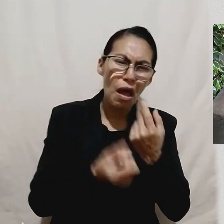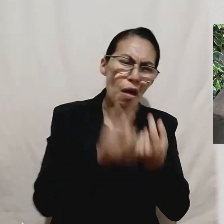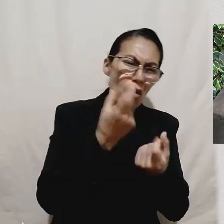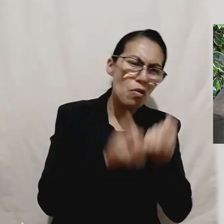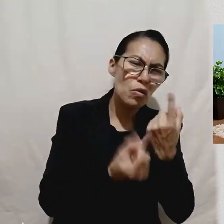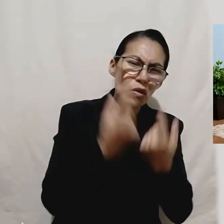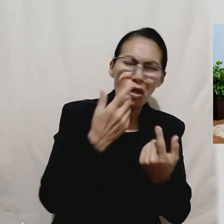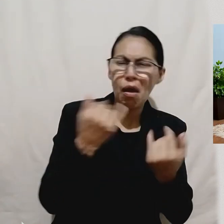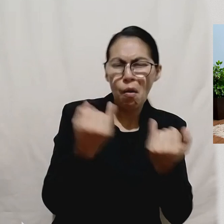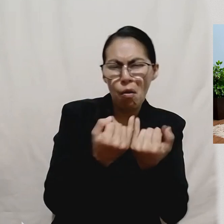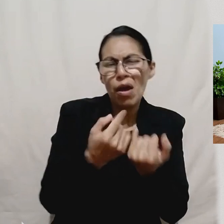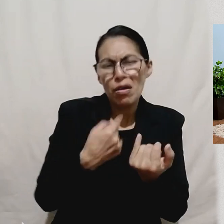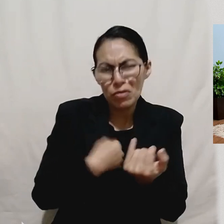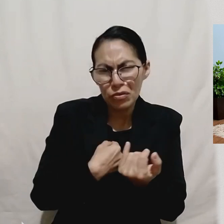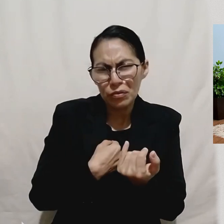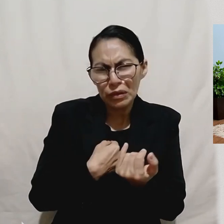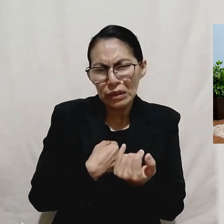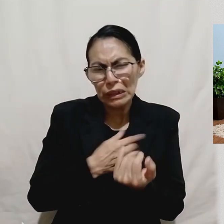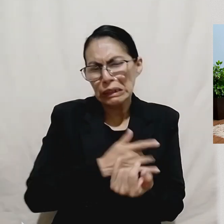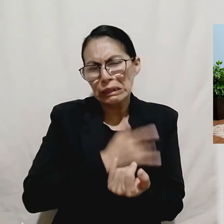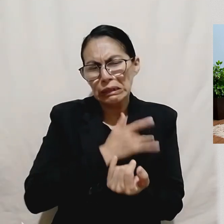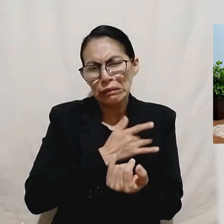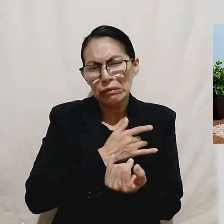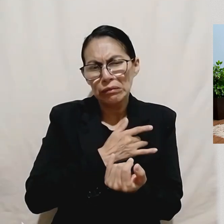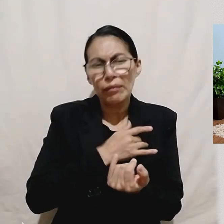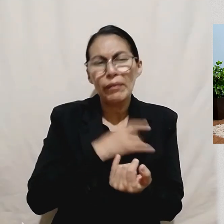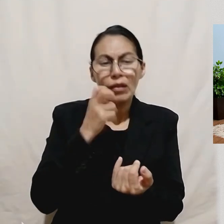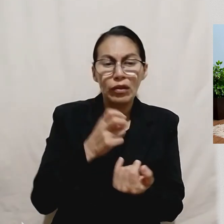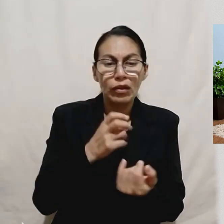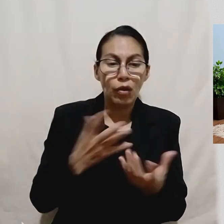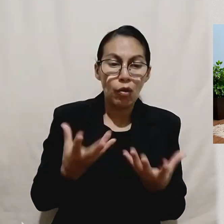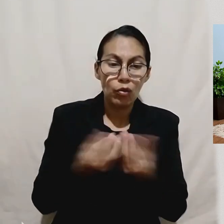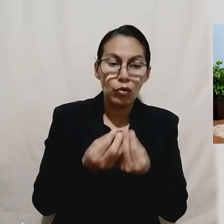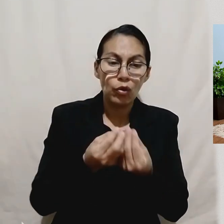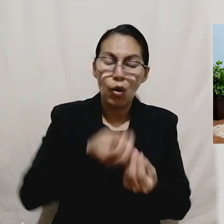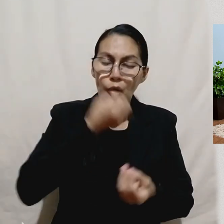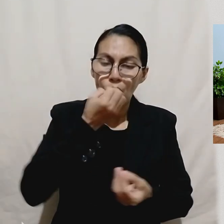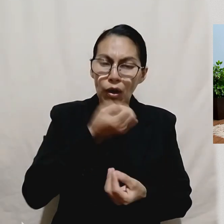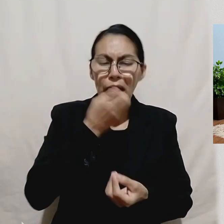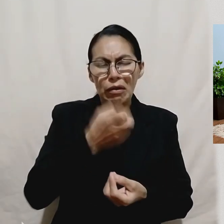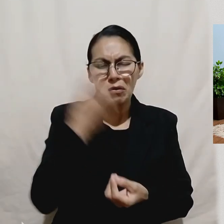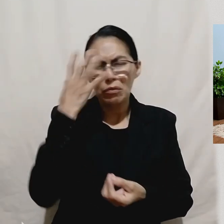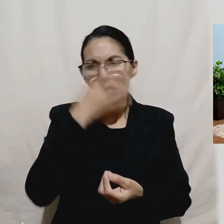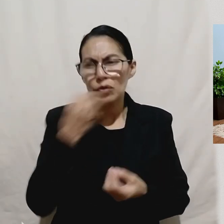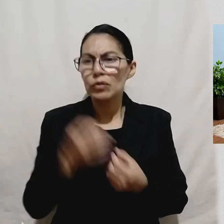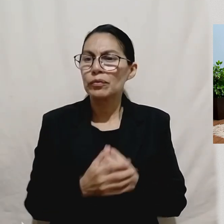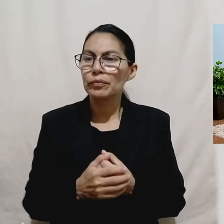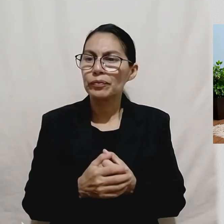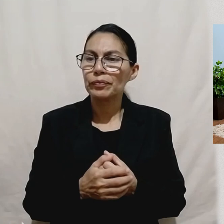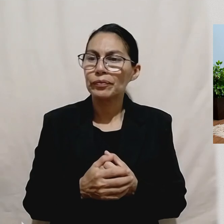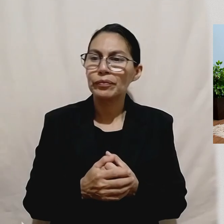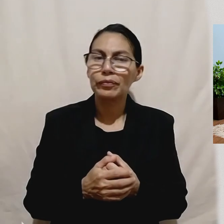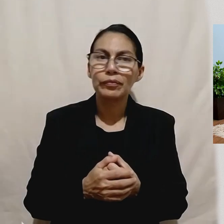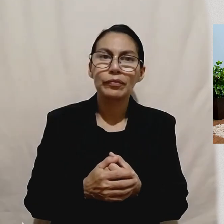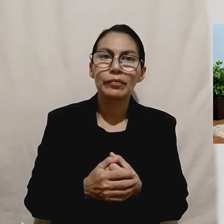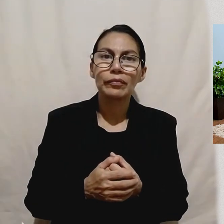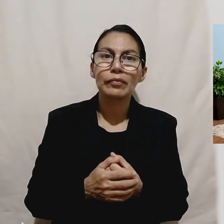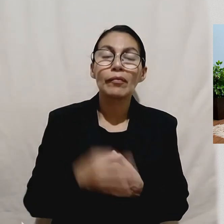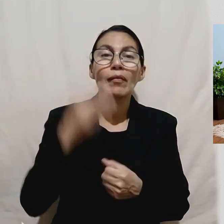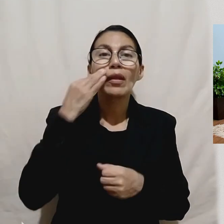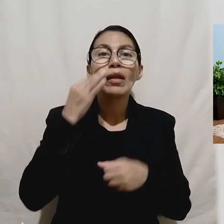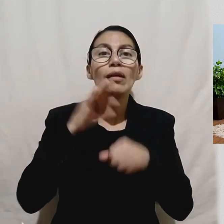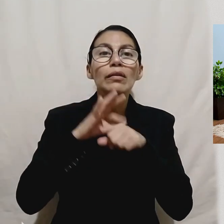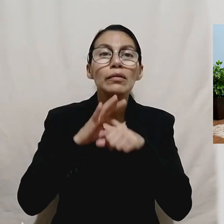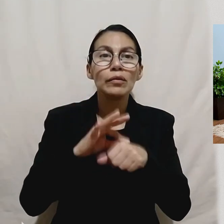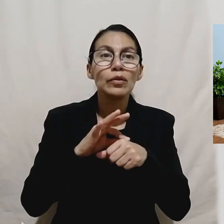similares a las mías En donde podemos juntarnos a orar es algo muy bonito porque hemos visto no como varios testimonios